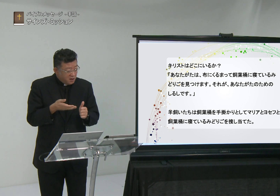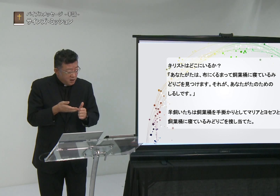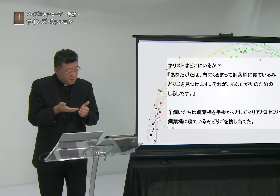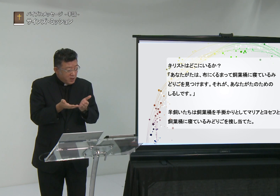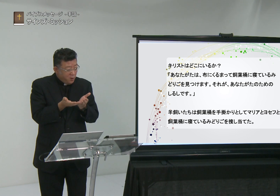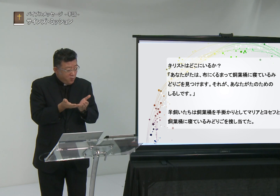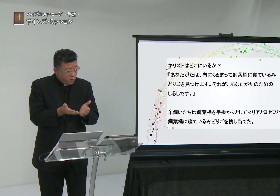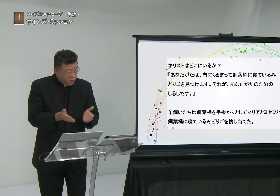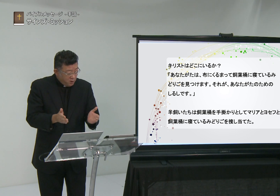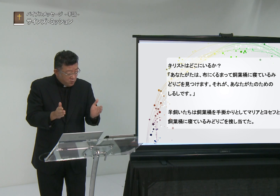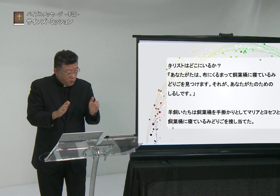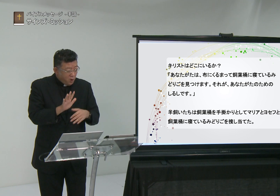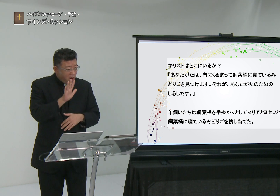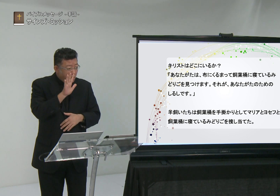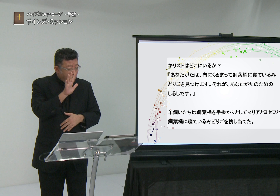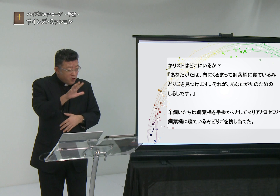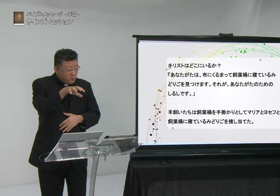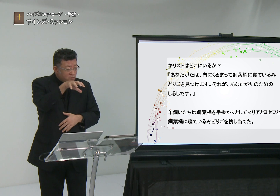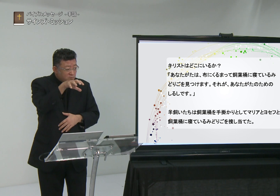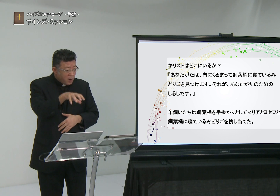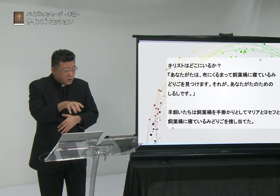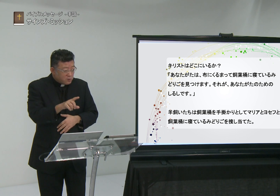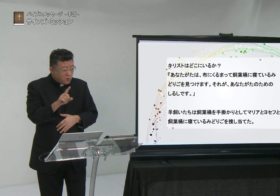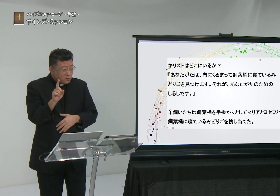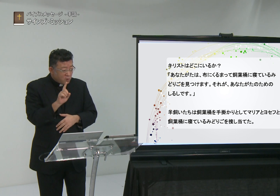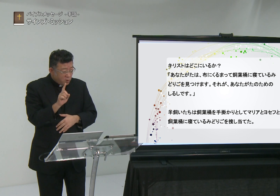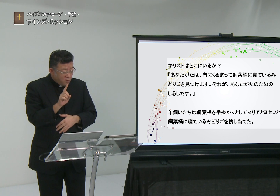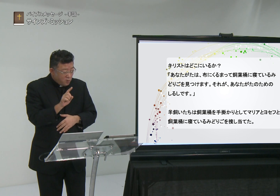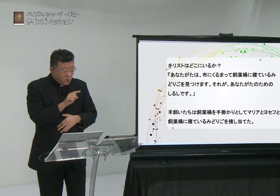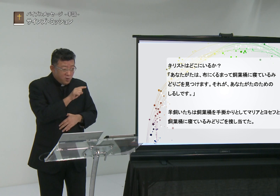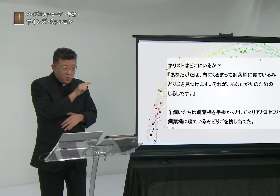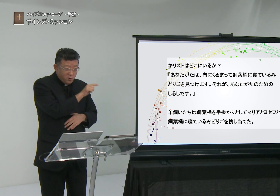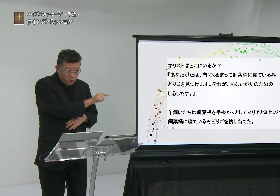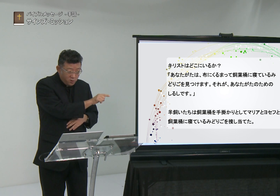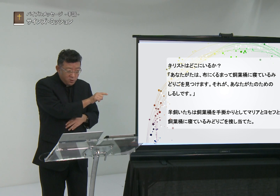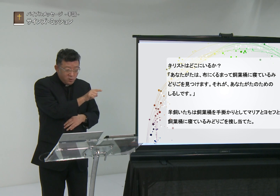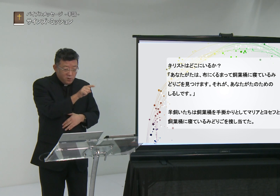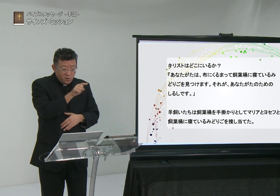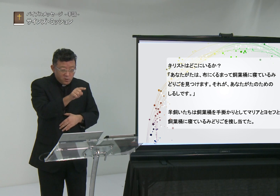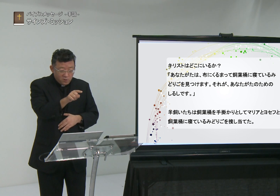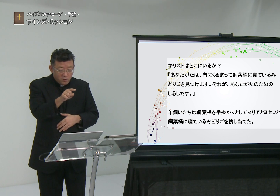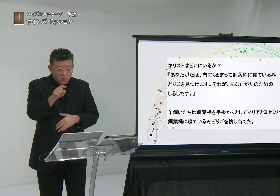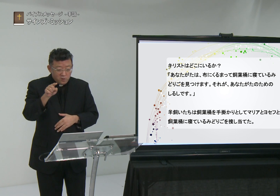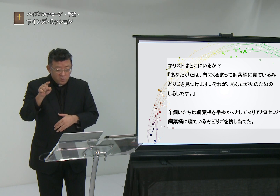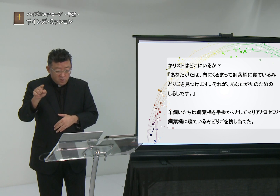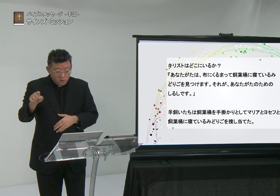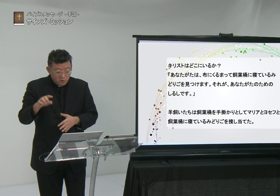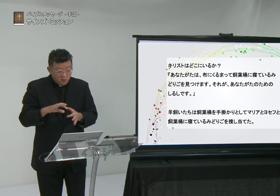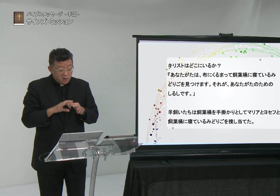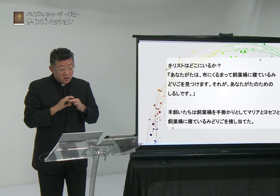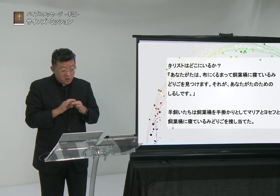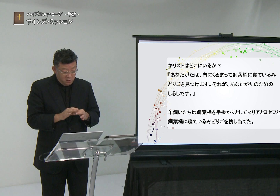ですから飼い葉桶がありそうなところをちこち